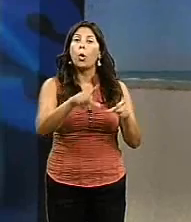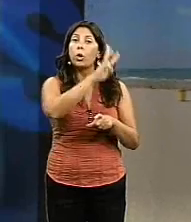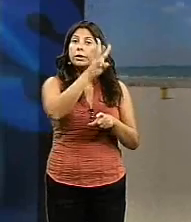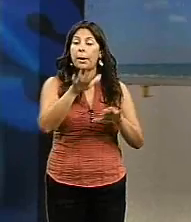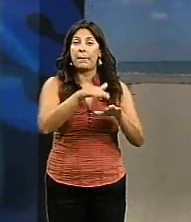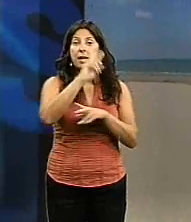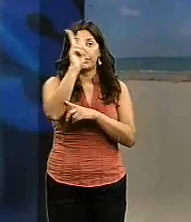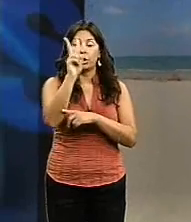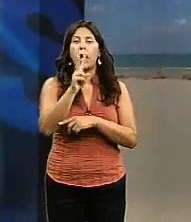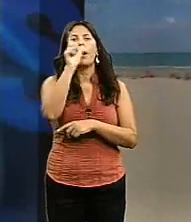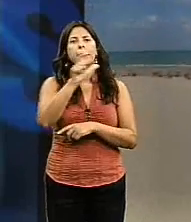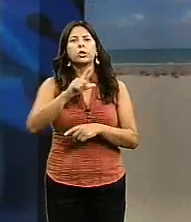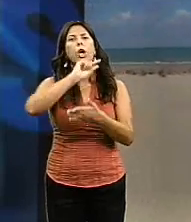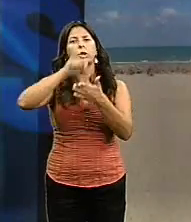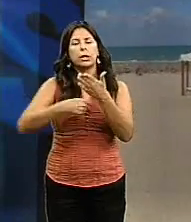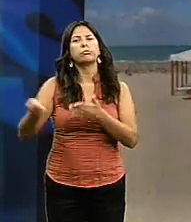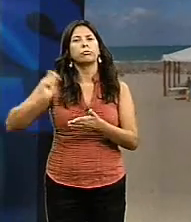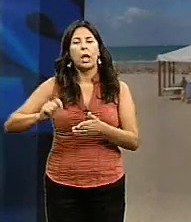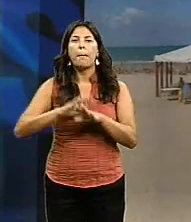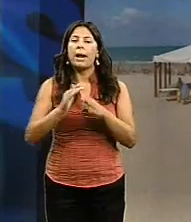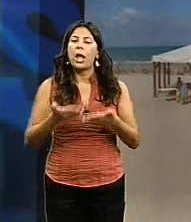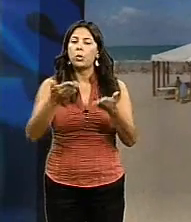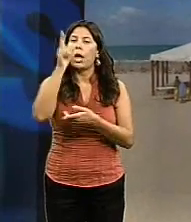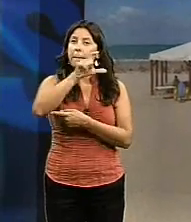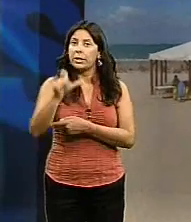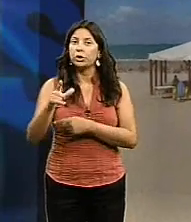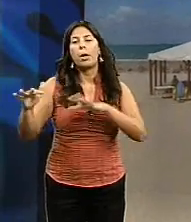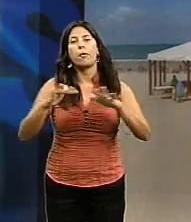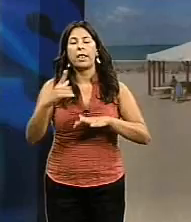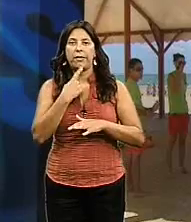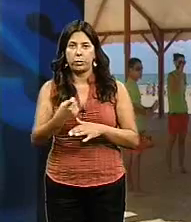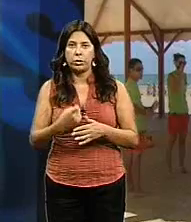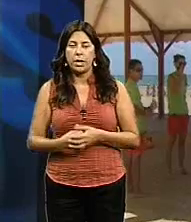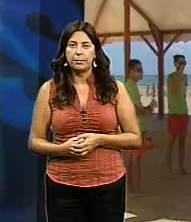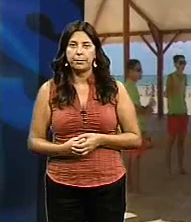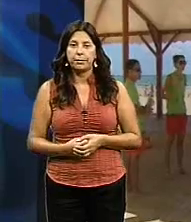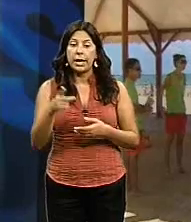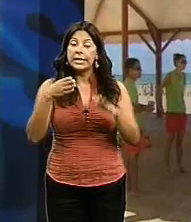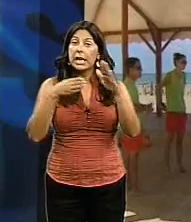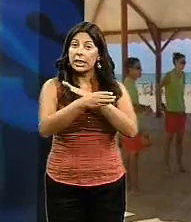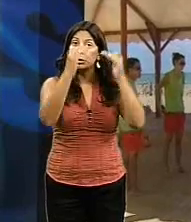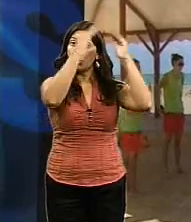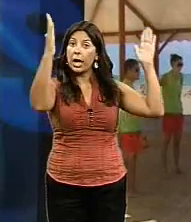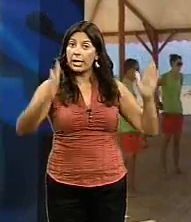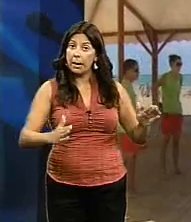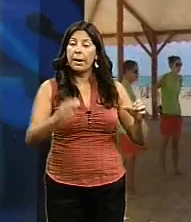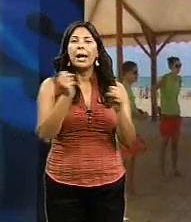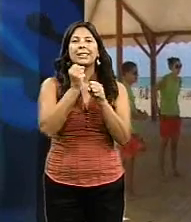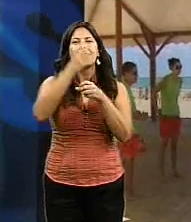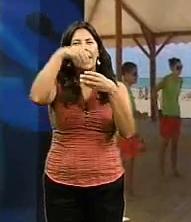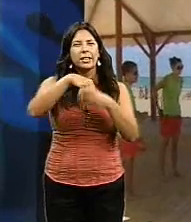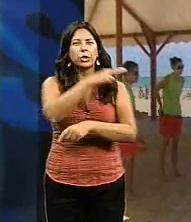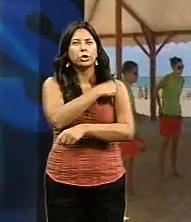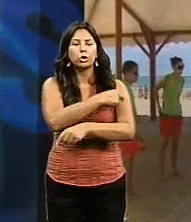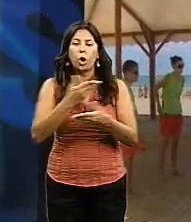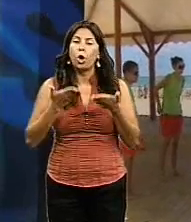Victoria dispone de personal contratado para ayudar a las personas con movilidad reducida. En este acceso hay una carpa en la que trabajan varios socorristas de